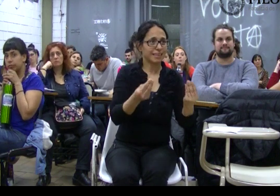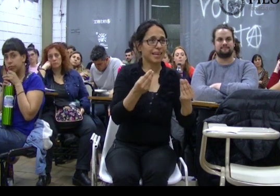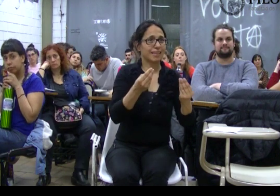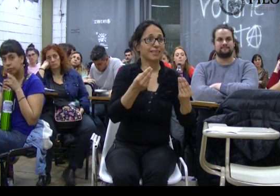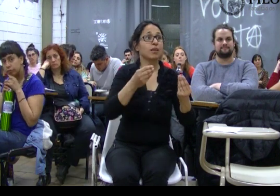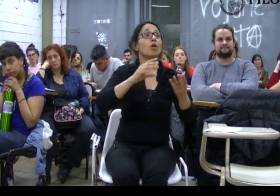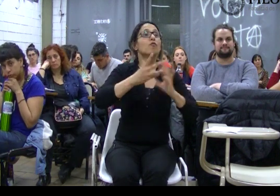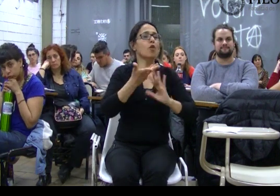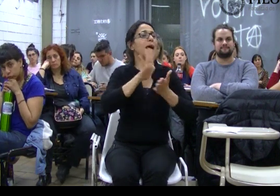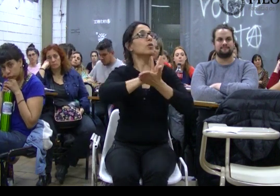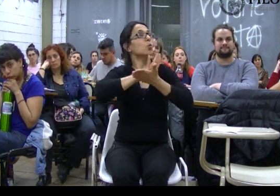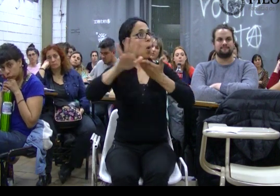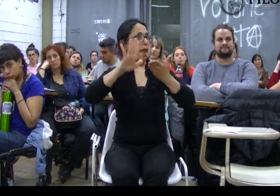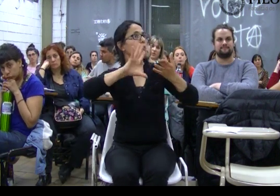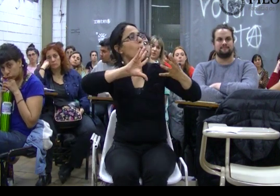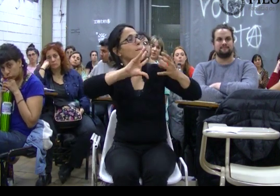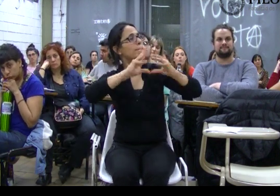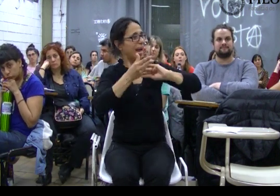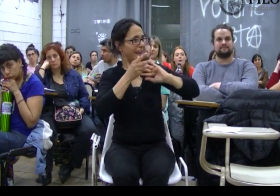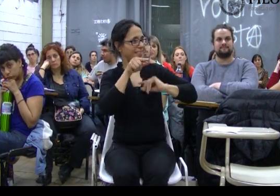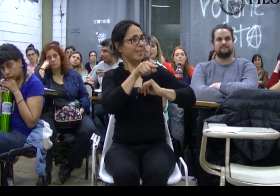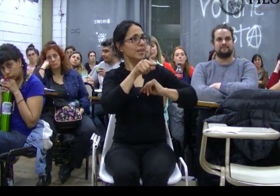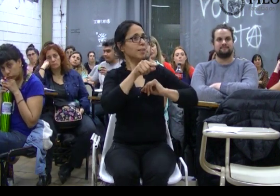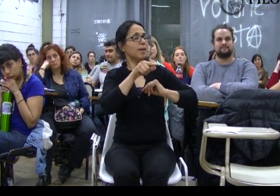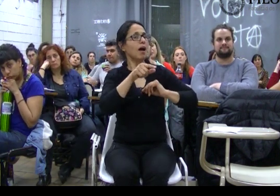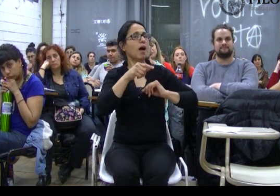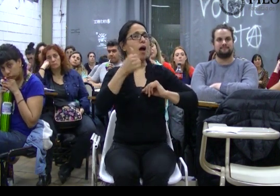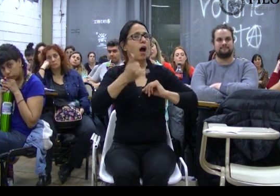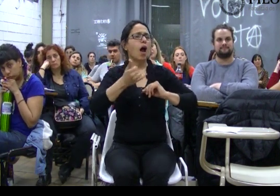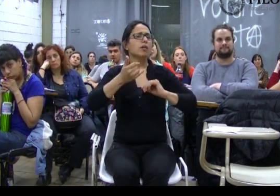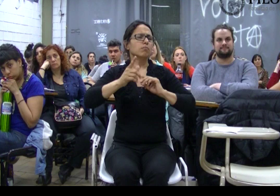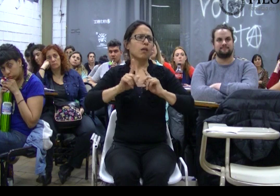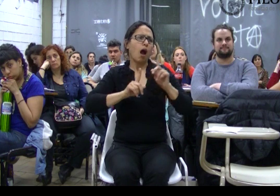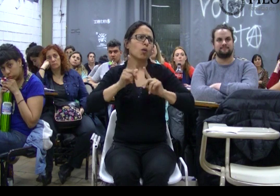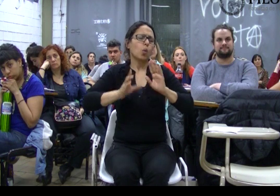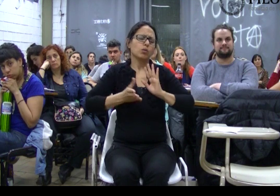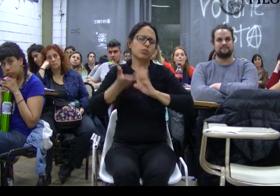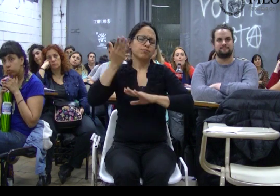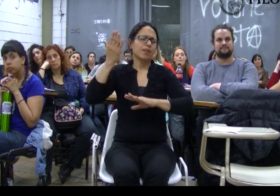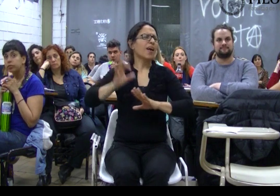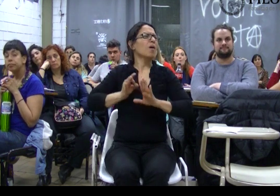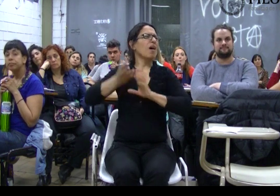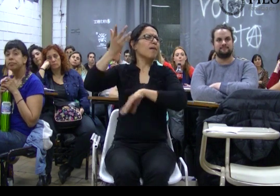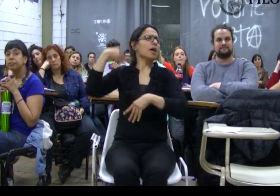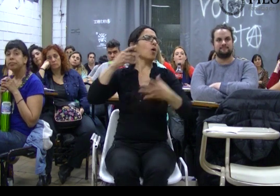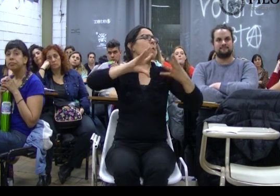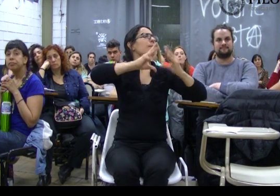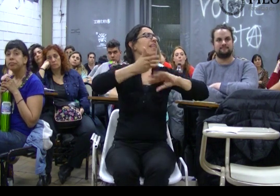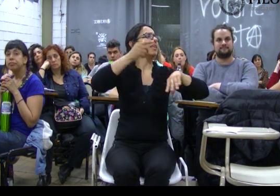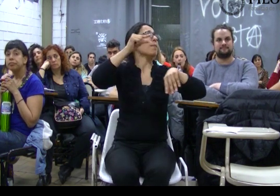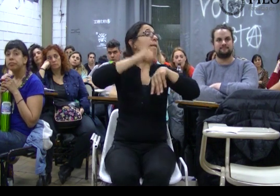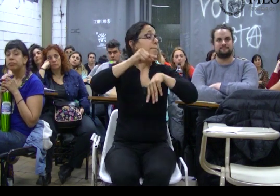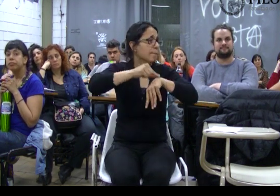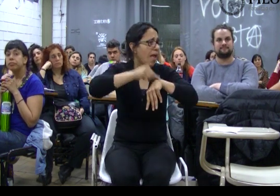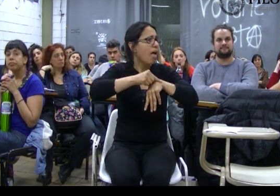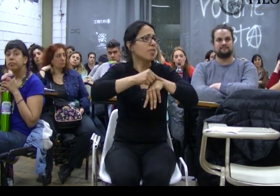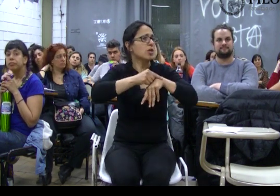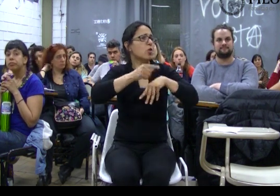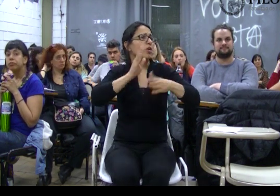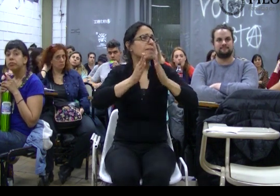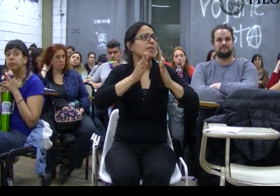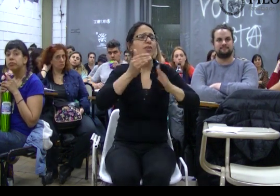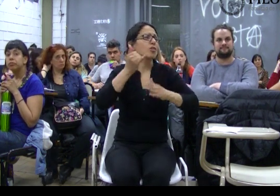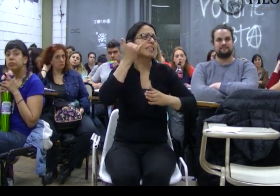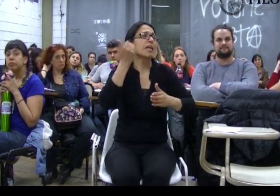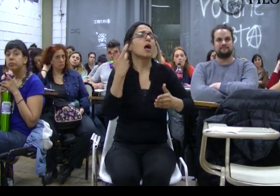los llamados nuevos paradigmas, que son bastante viejos ya. El paradigma médico quedó atrás en